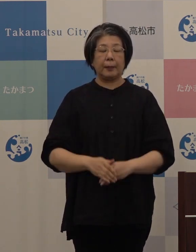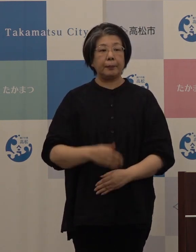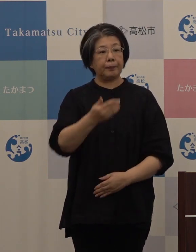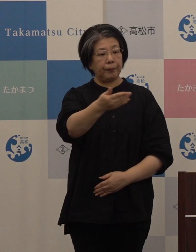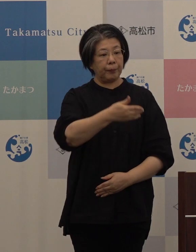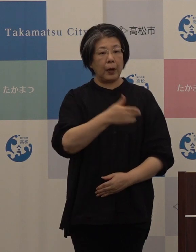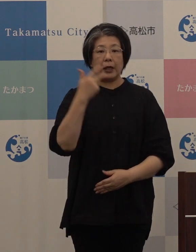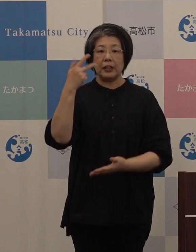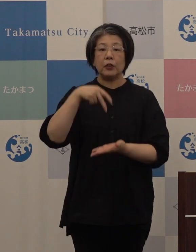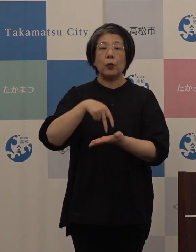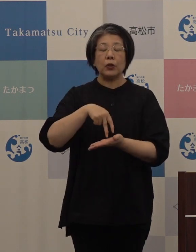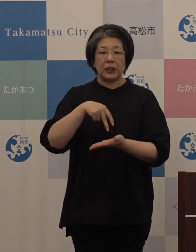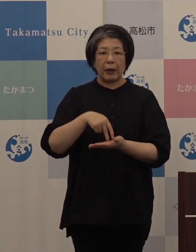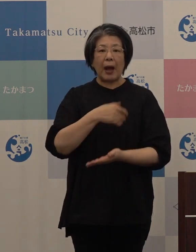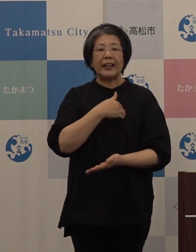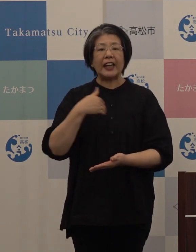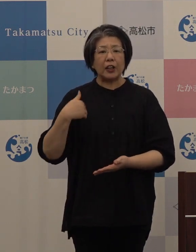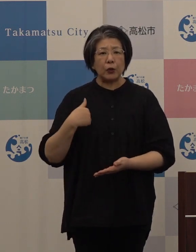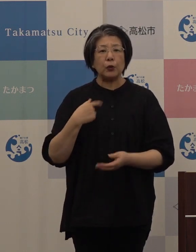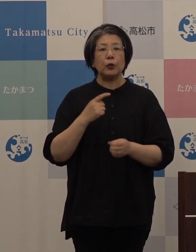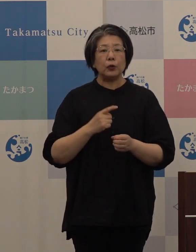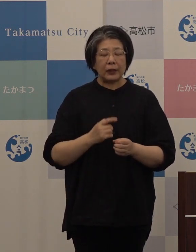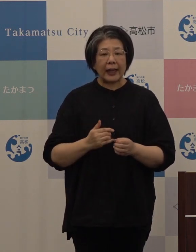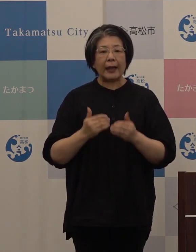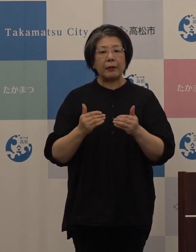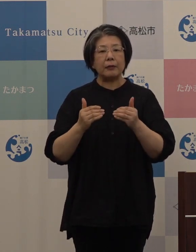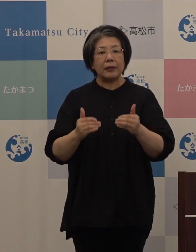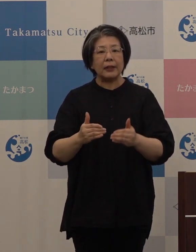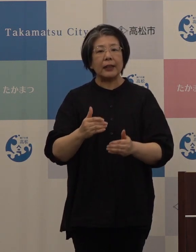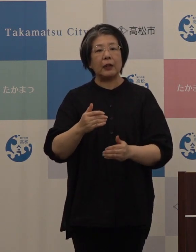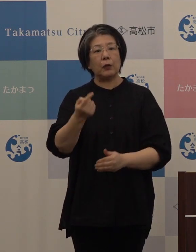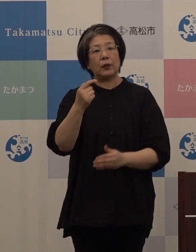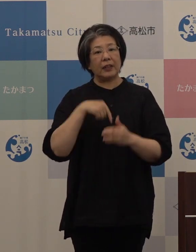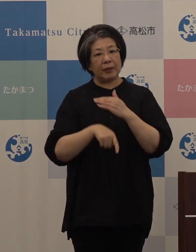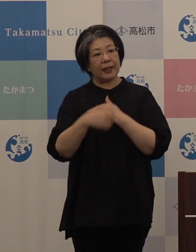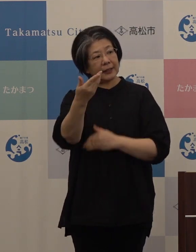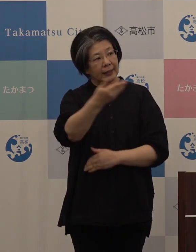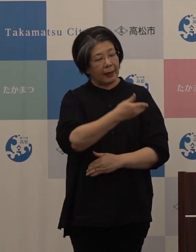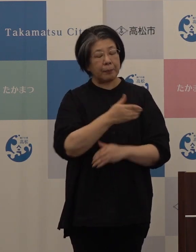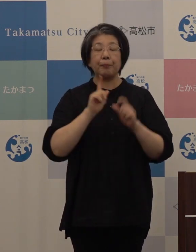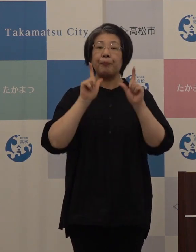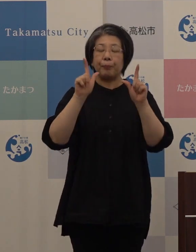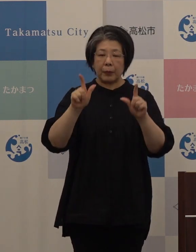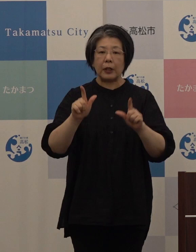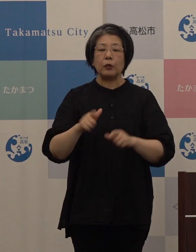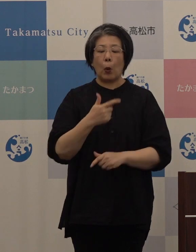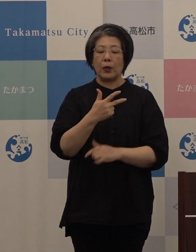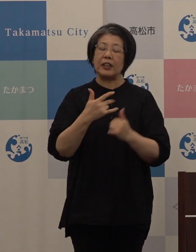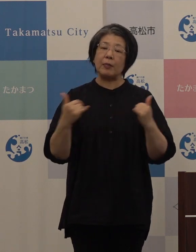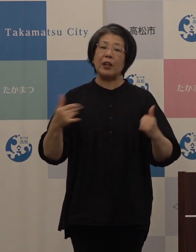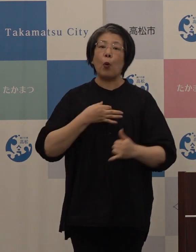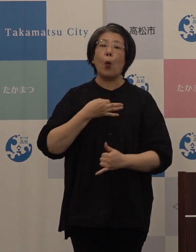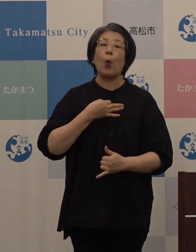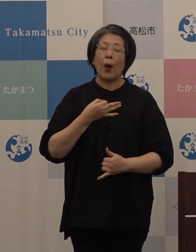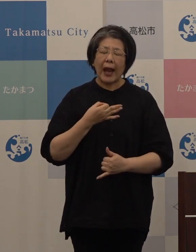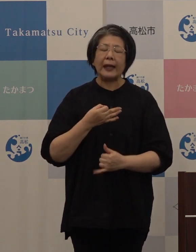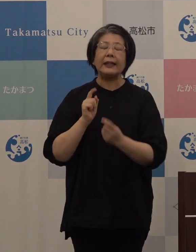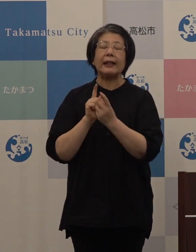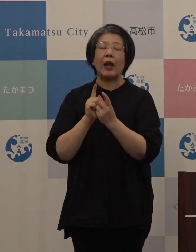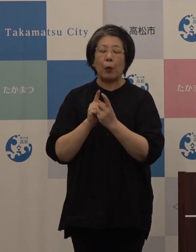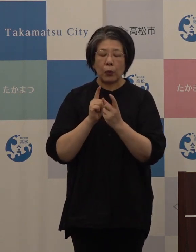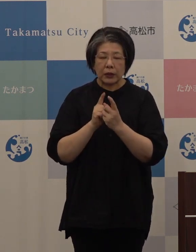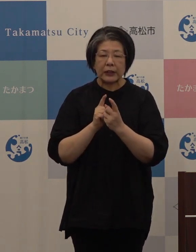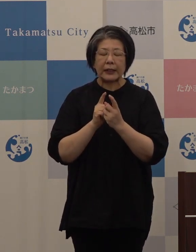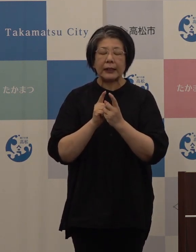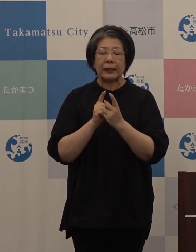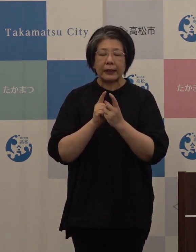で、できる限りのことをやっていかなければというか。 そうですね、できる限りそういう市民の声には少しずつは応えていきたいというふうに思っ